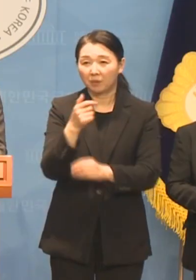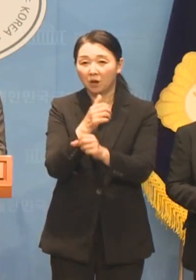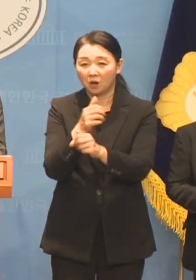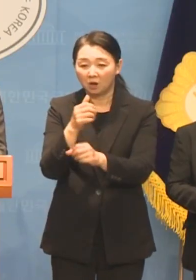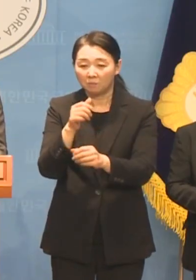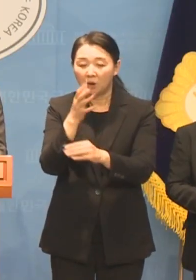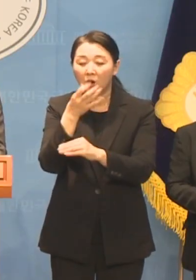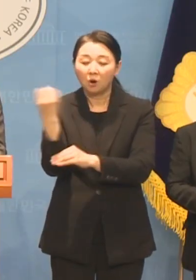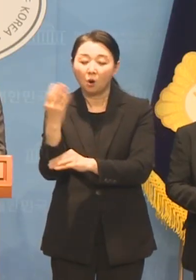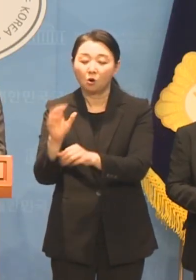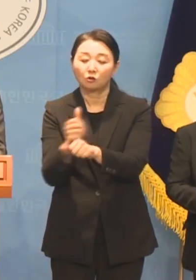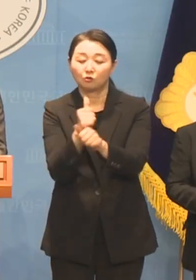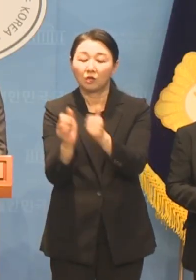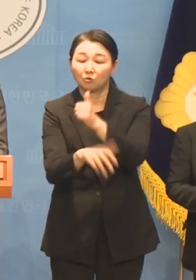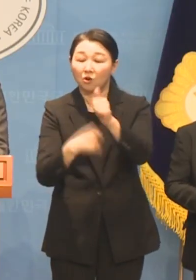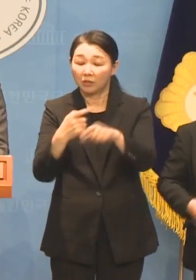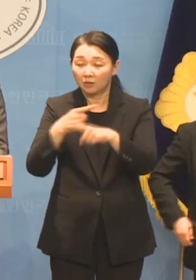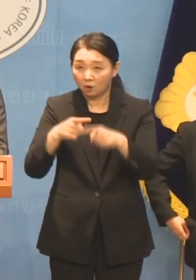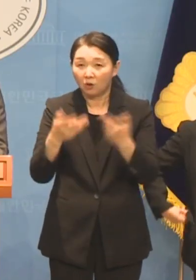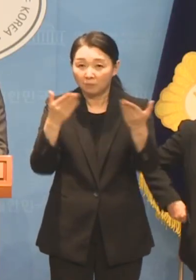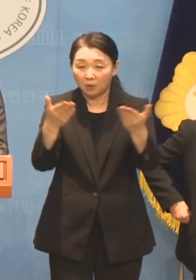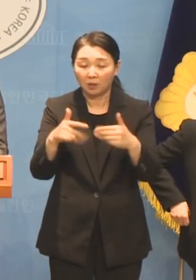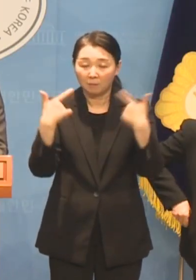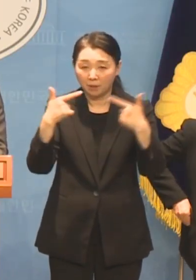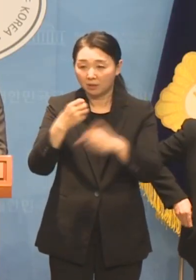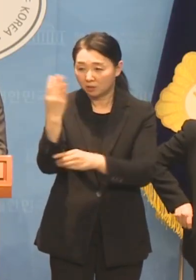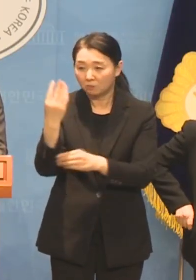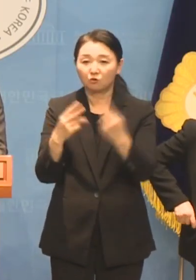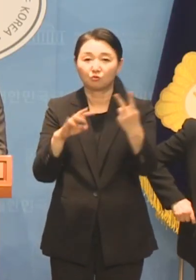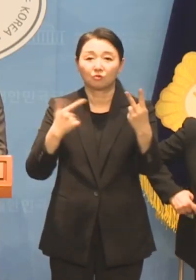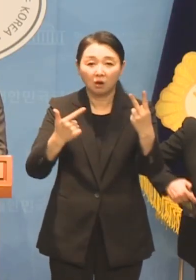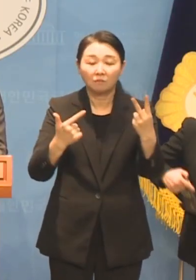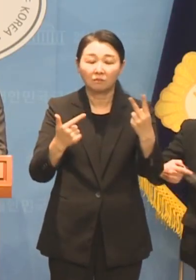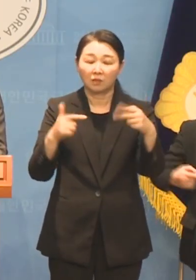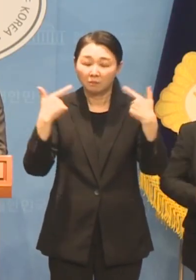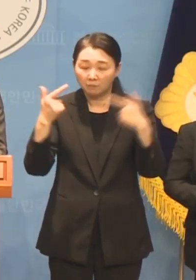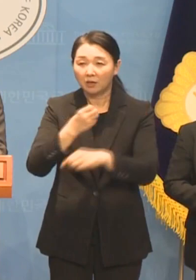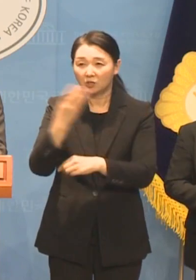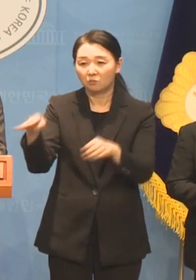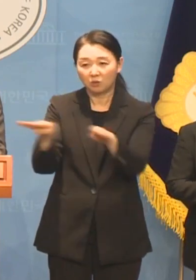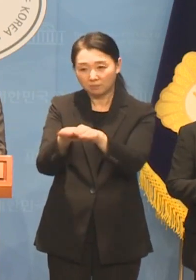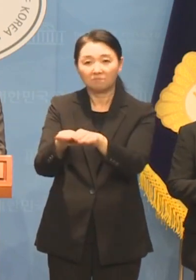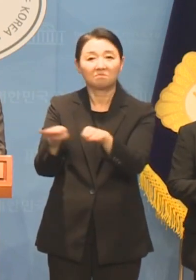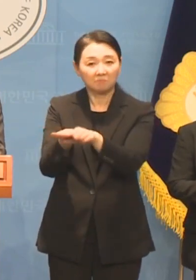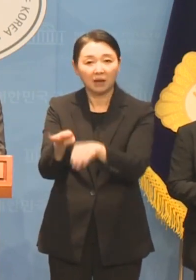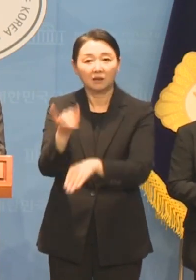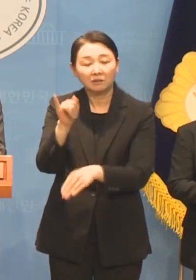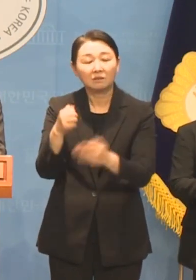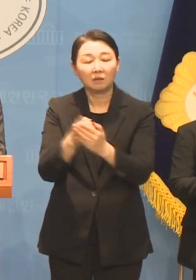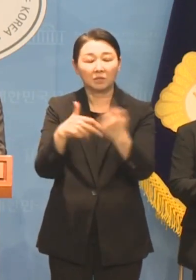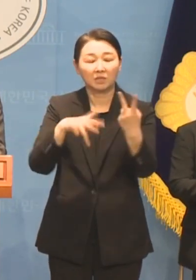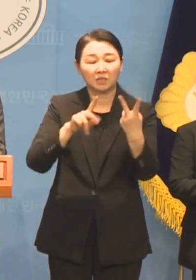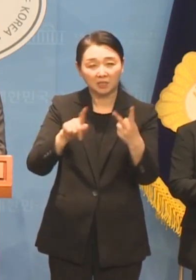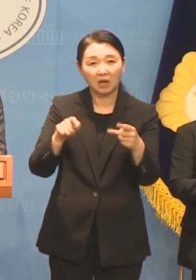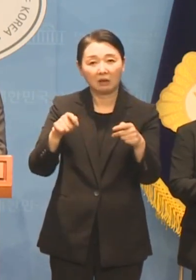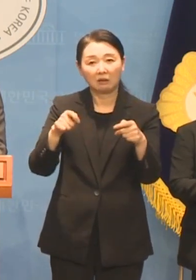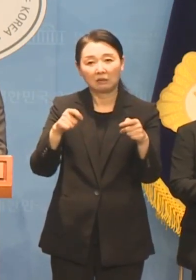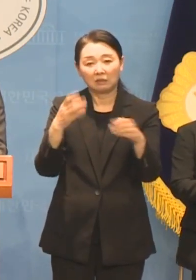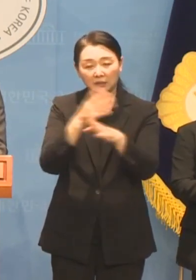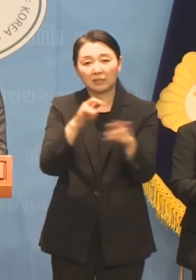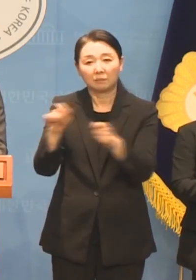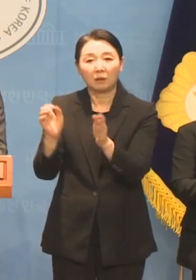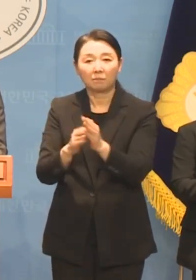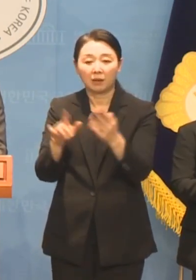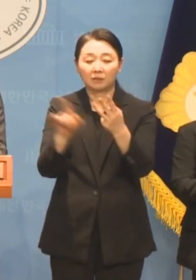심리 결과를 보고드립니다. 매일신문 관련 2건은 매일신문 측의 불참으로 인해 2차 기일로 속행되었으며